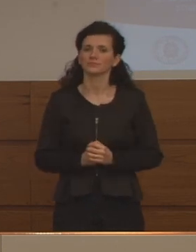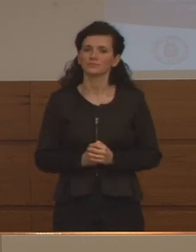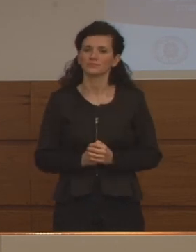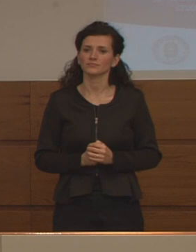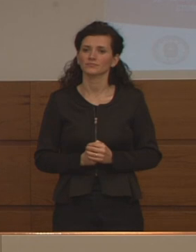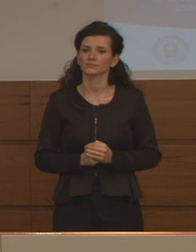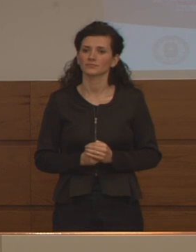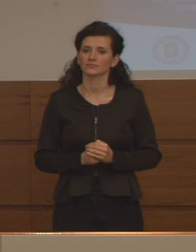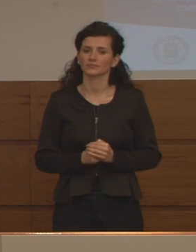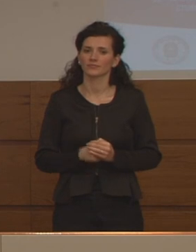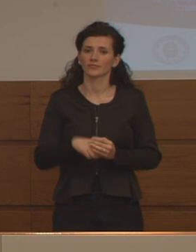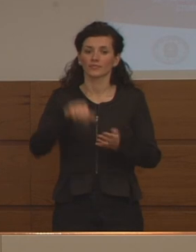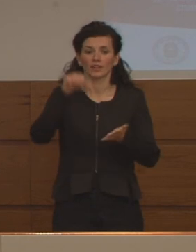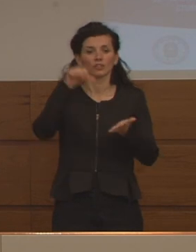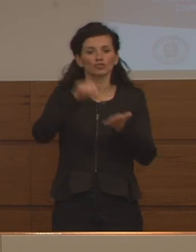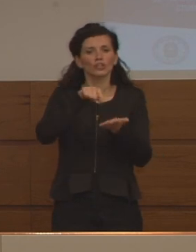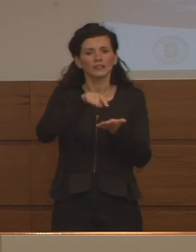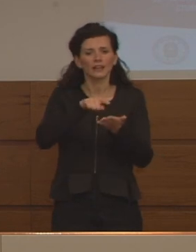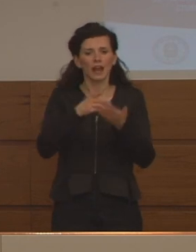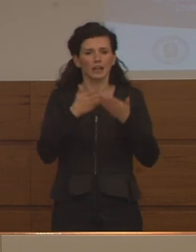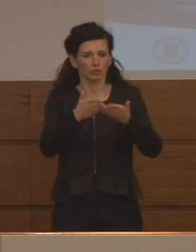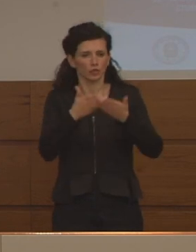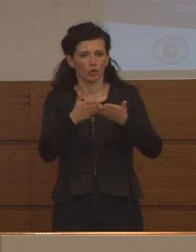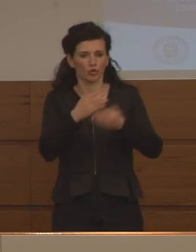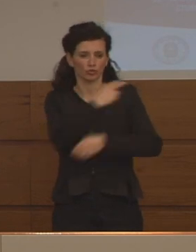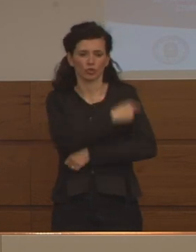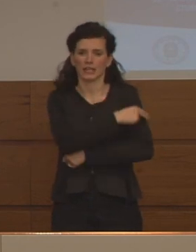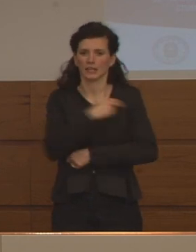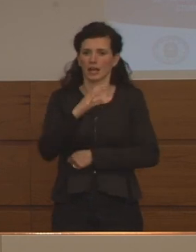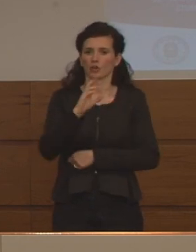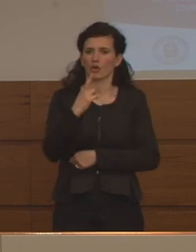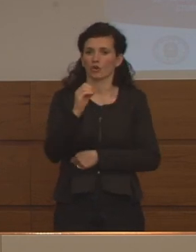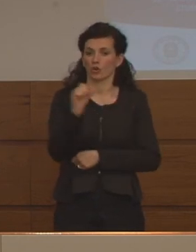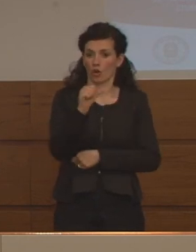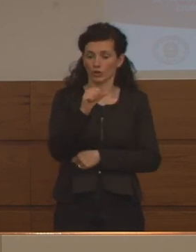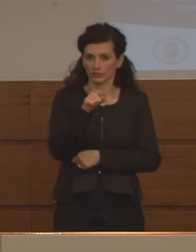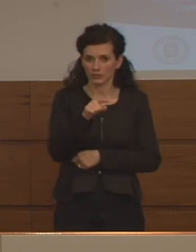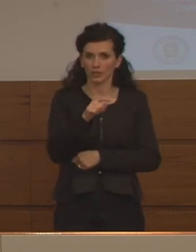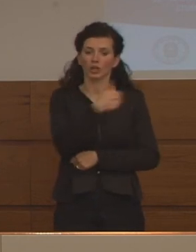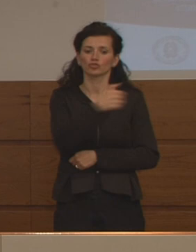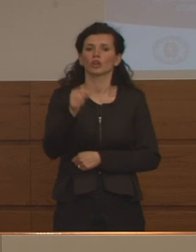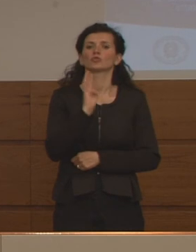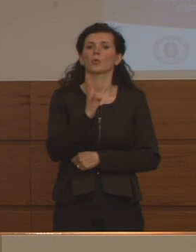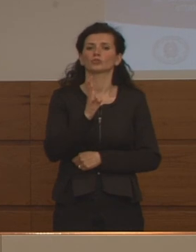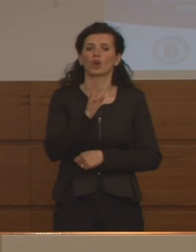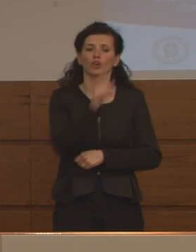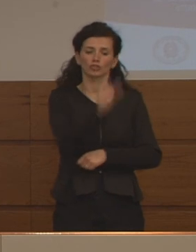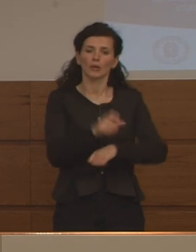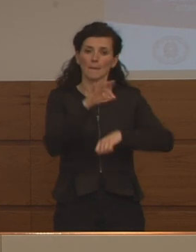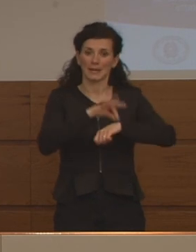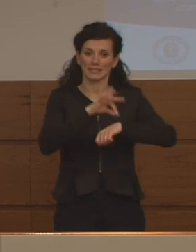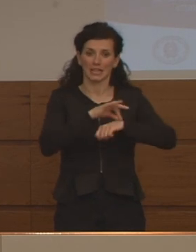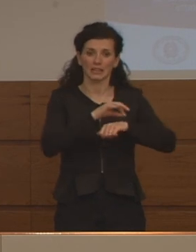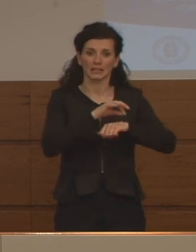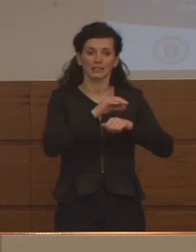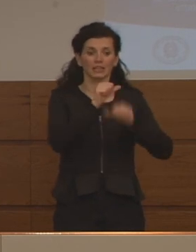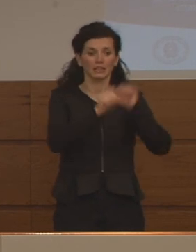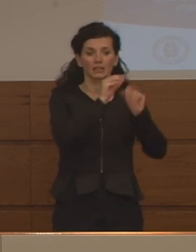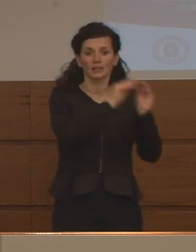riguarda l'attività della centrale e remoto di soccorso sanitario siamo a 114 pazienti trasferiti dalla